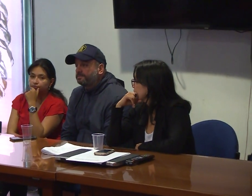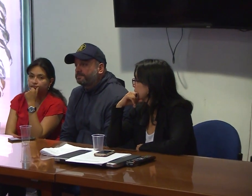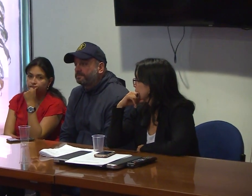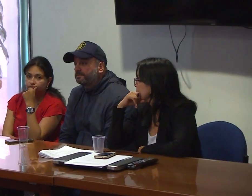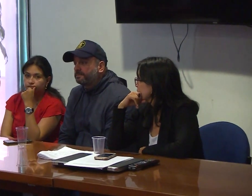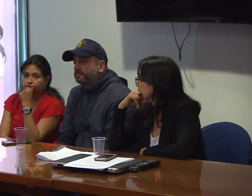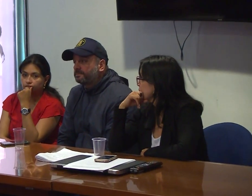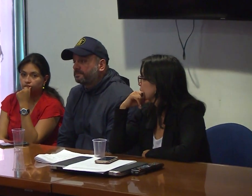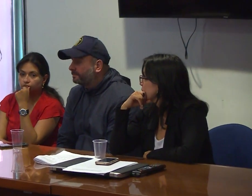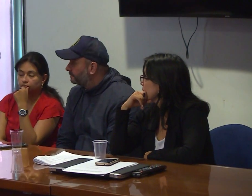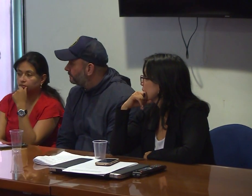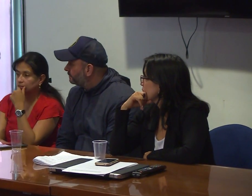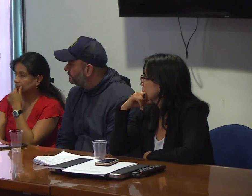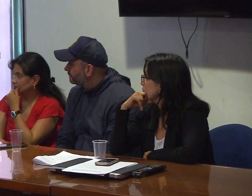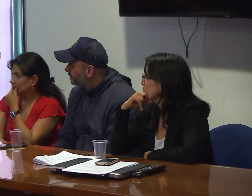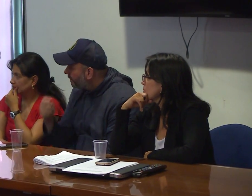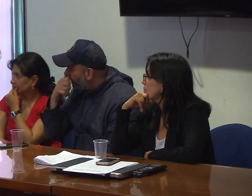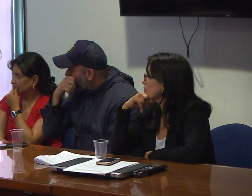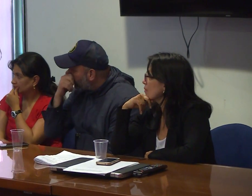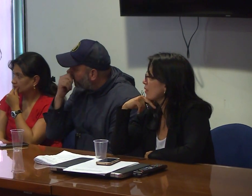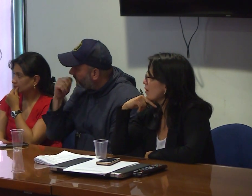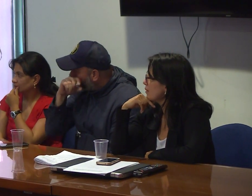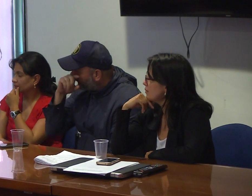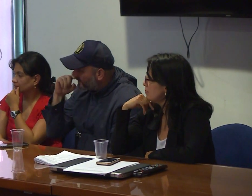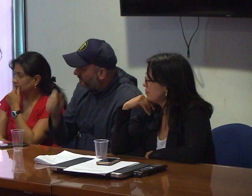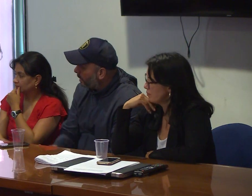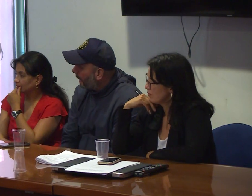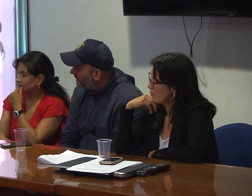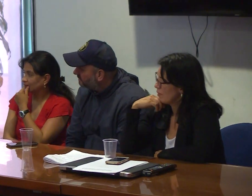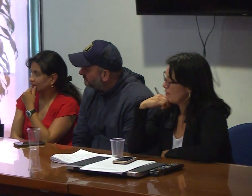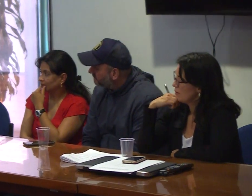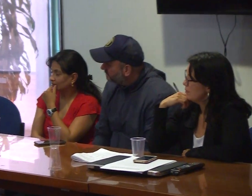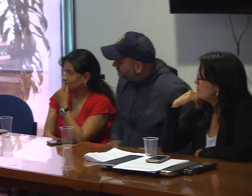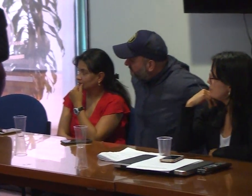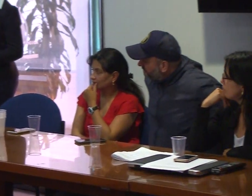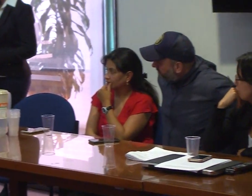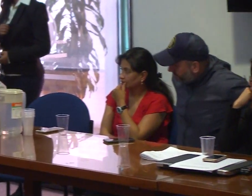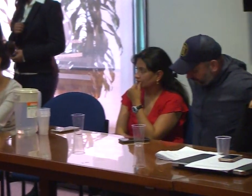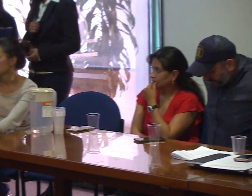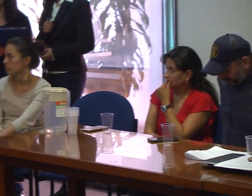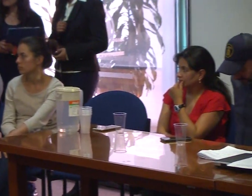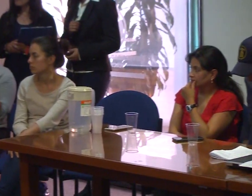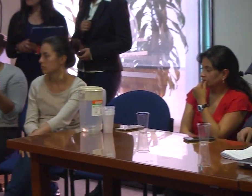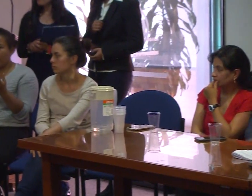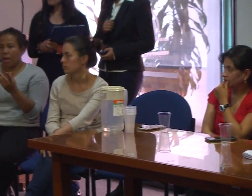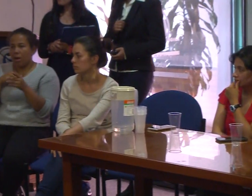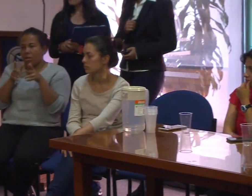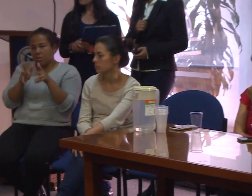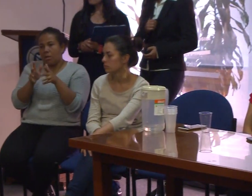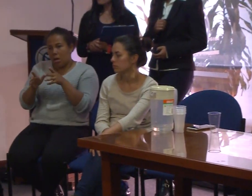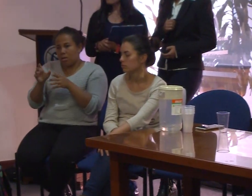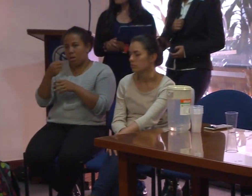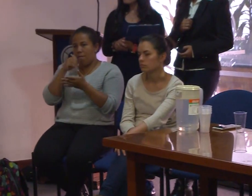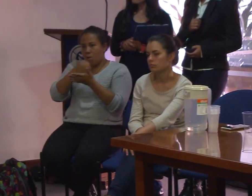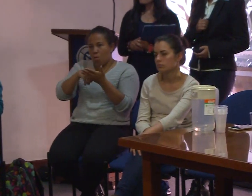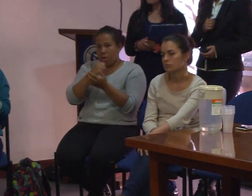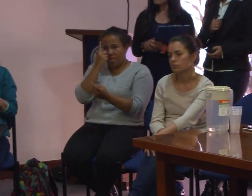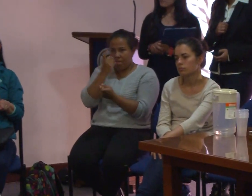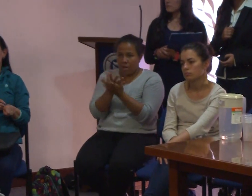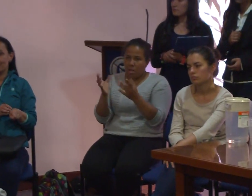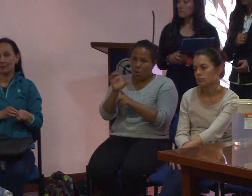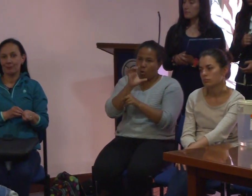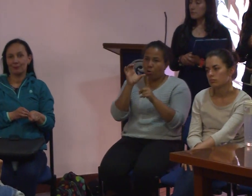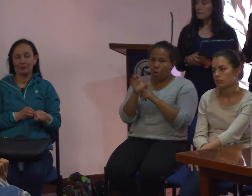4. En el caso del grupo Enseñanza de la Biología y Diversidad Cultural, los lunes de 4 a 6 de la tarde.